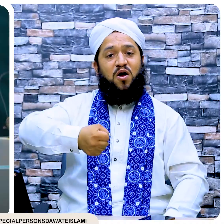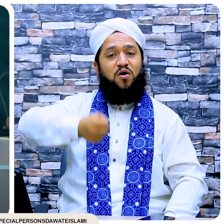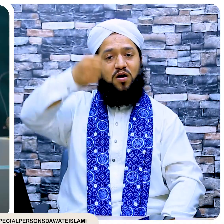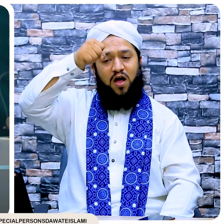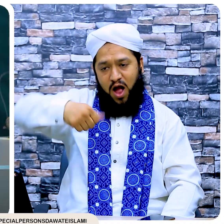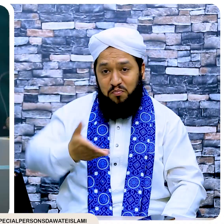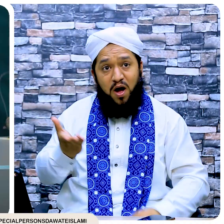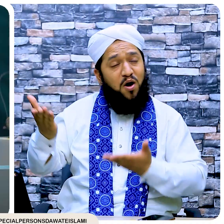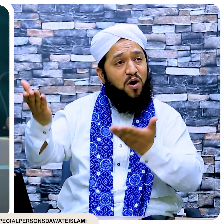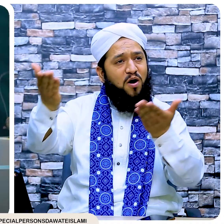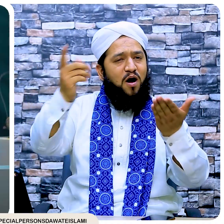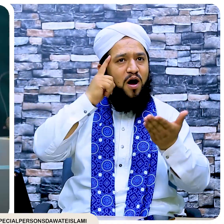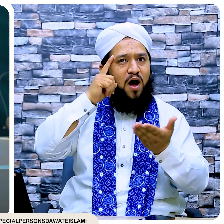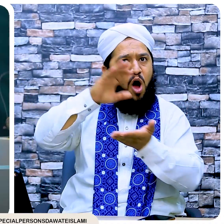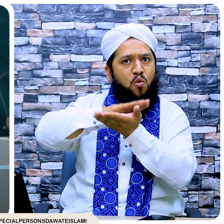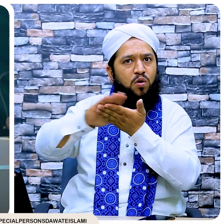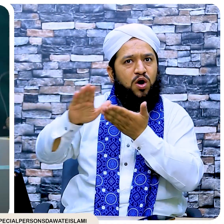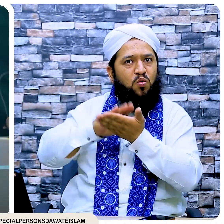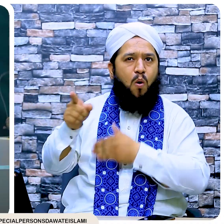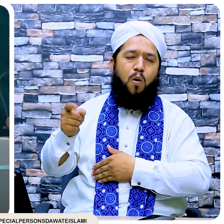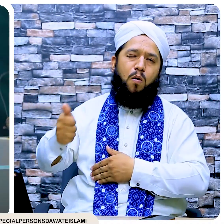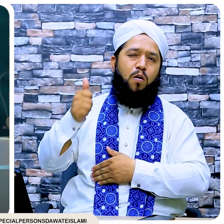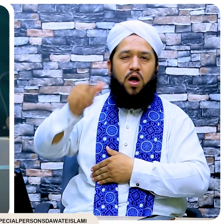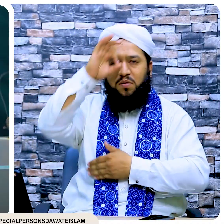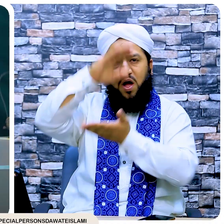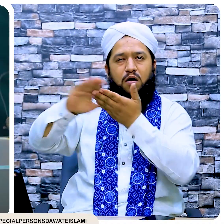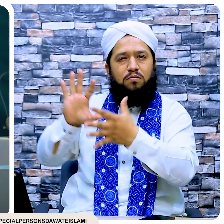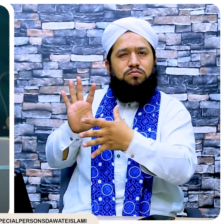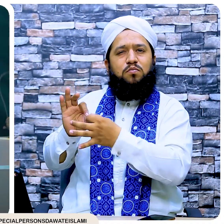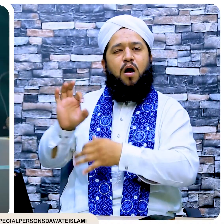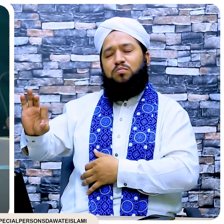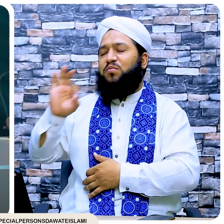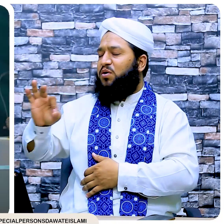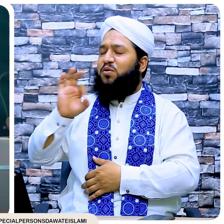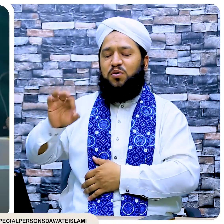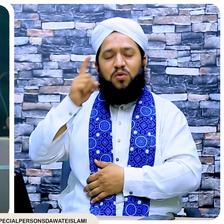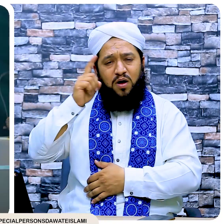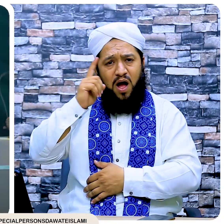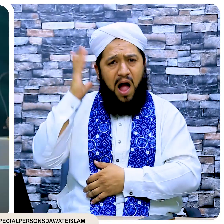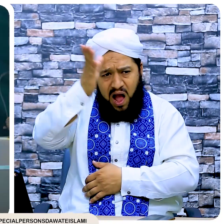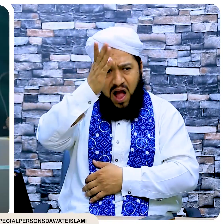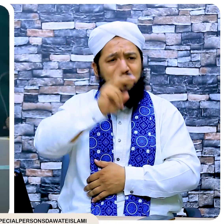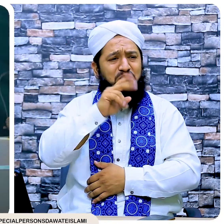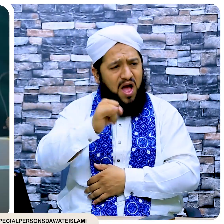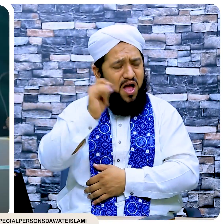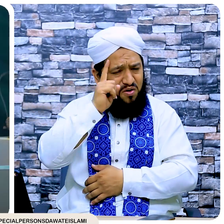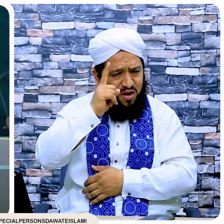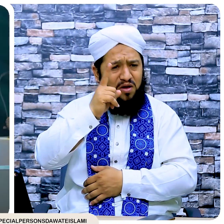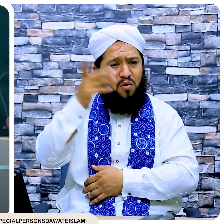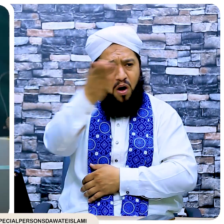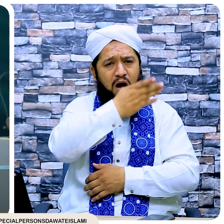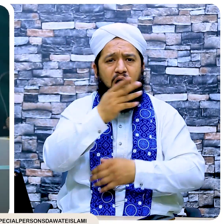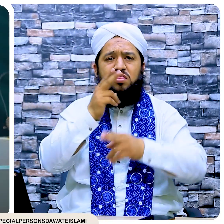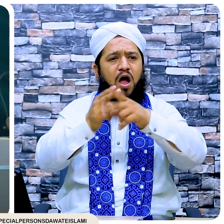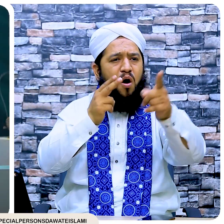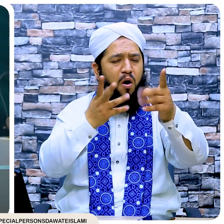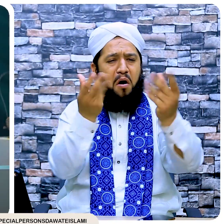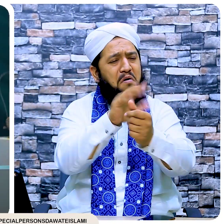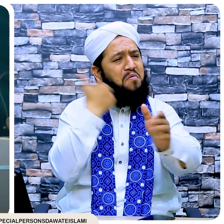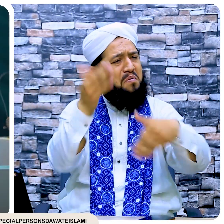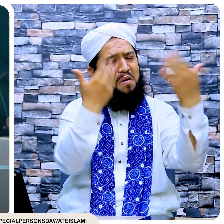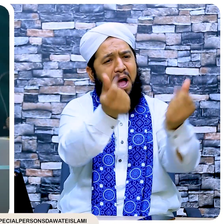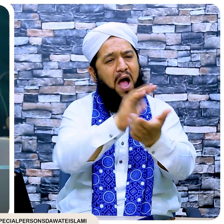آج رہتی دنیا ان کو عزت سے یاد کرتی ہے۔ کہاں گئے وہ یزیدی ابن سعد اور وہ سارے بدبخت جنہوں نے یہ کام کیا تھا؟ آج ان کا کوئی نام لینے والا